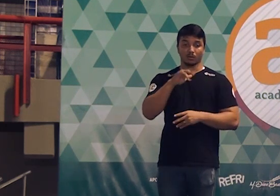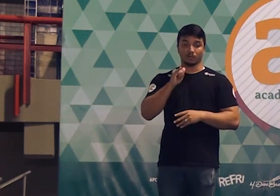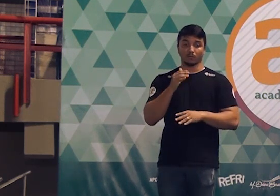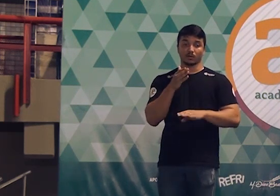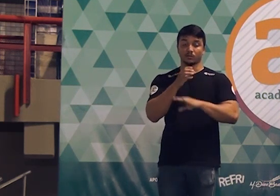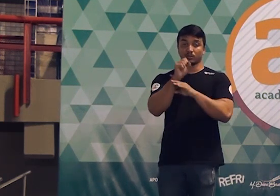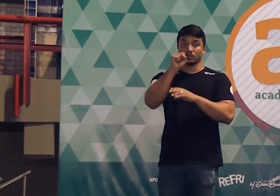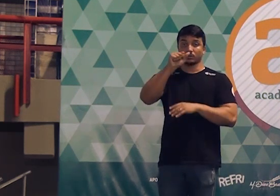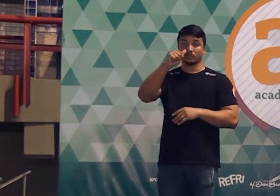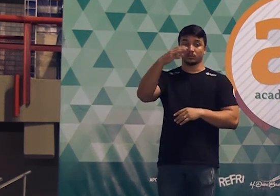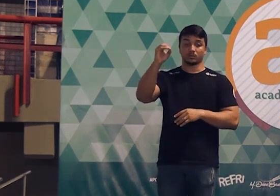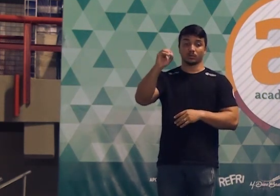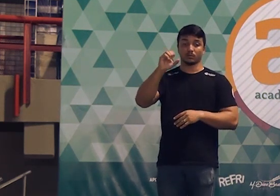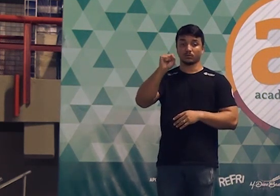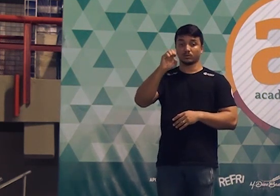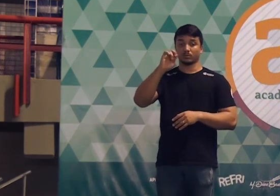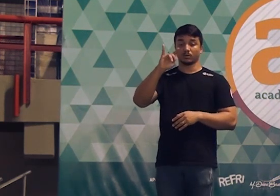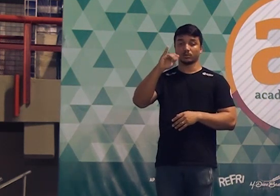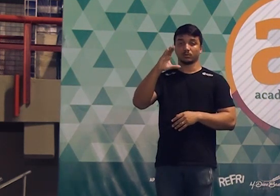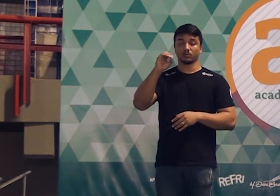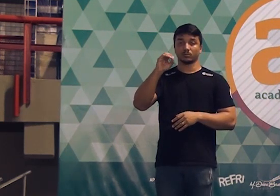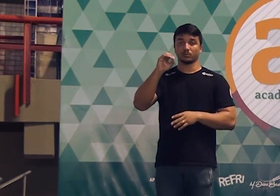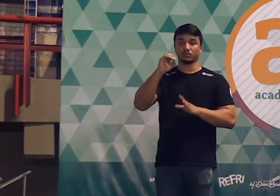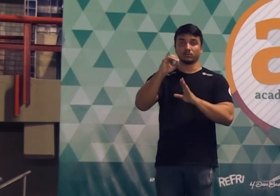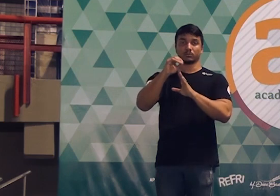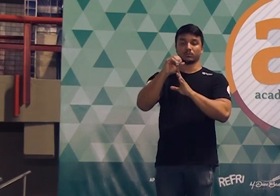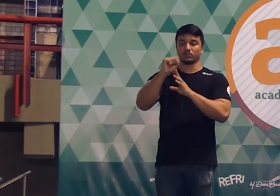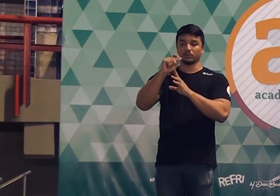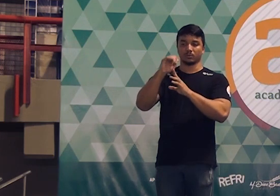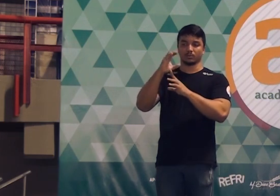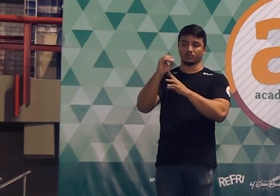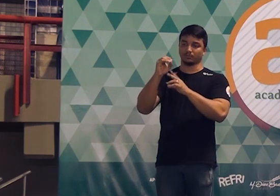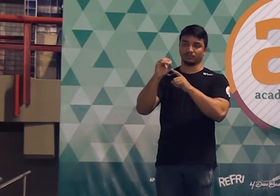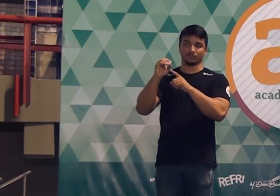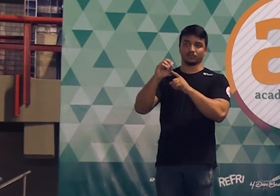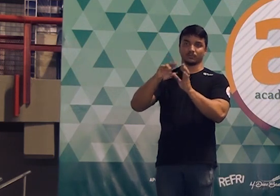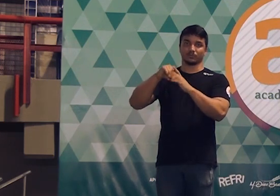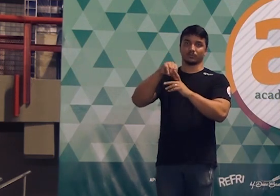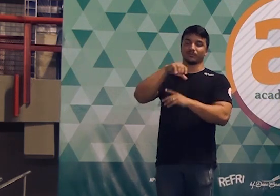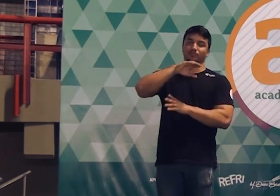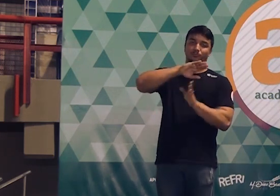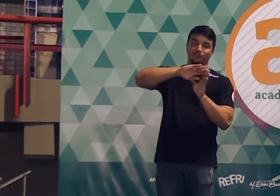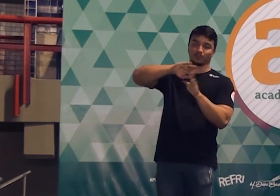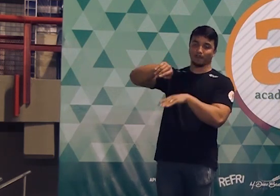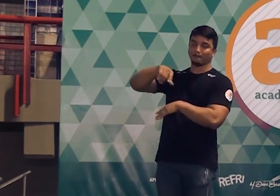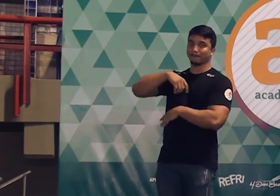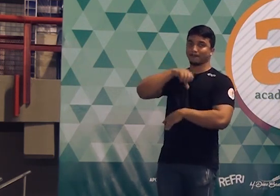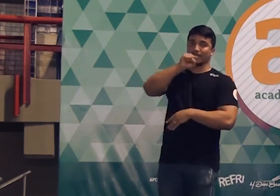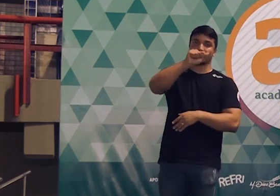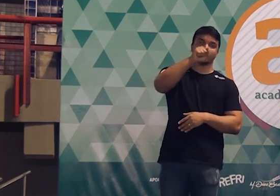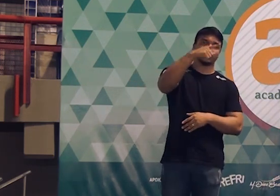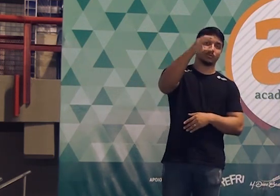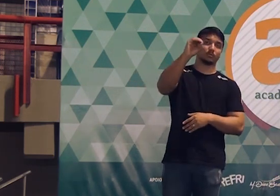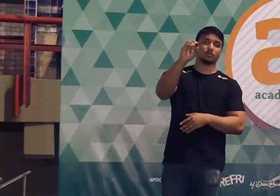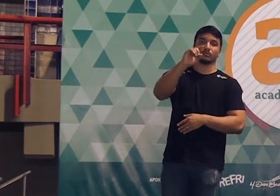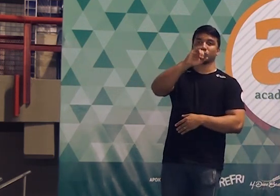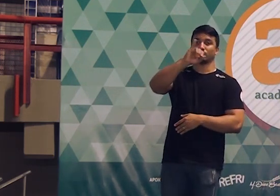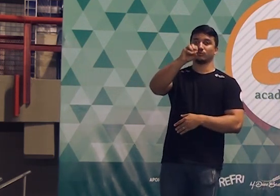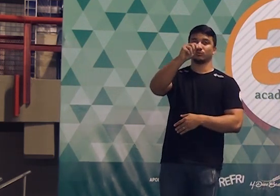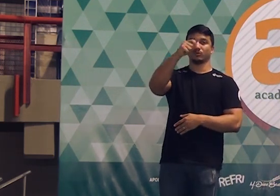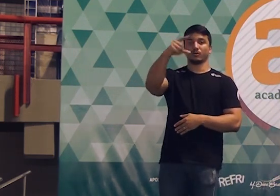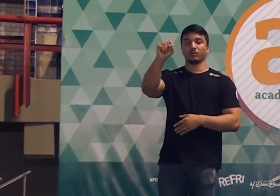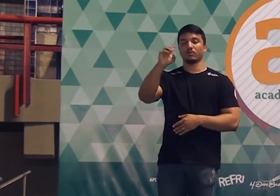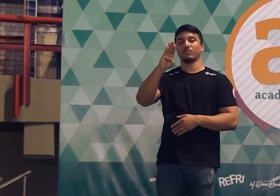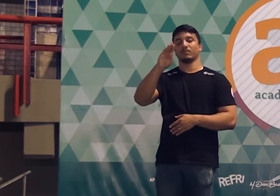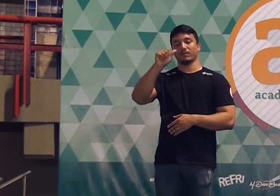no São Sebastião, desculpa, eu tô aqui São Sebastião, pessoal, é São João Batista o nome do cemitério, ninguém nem para me corrigir